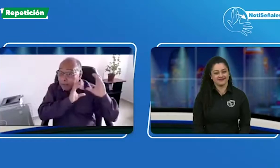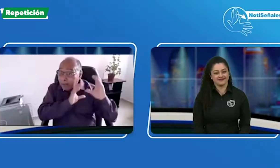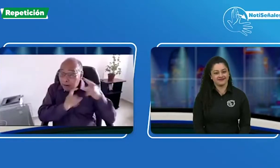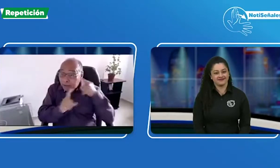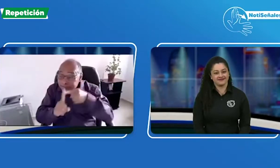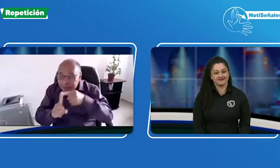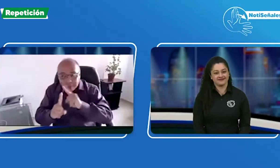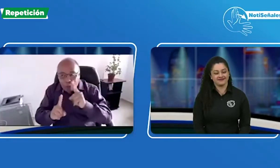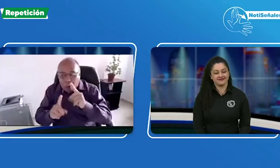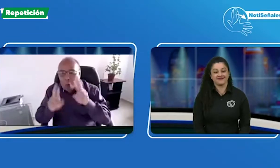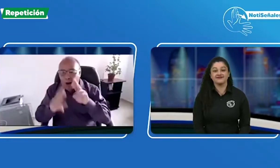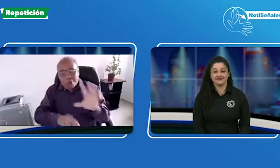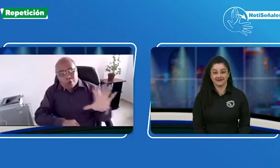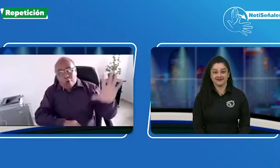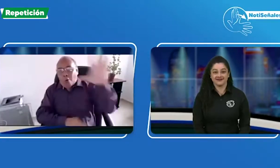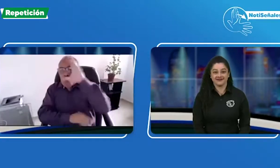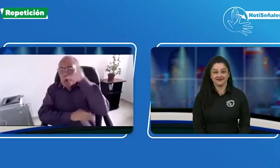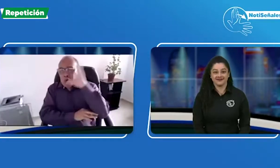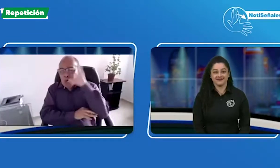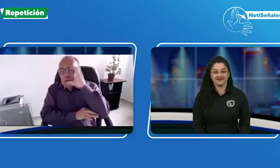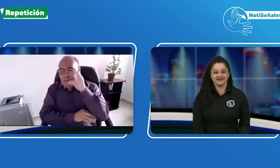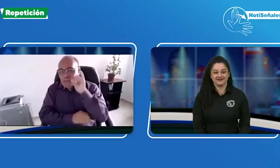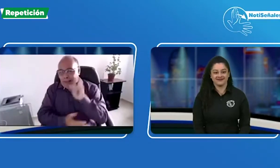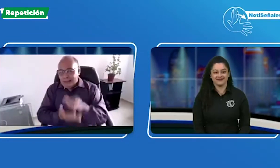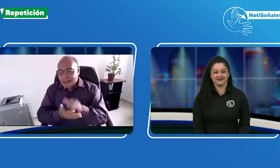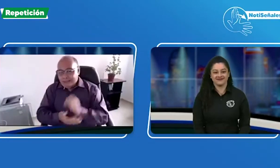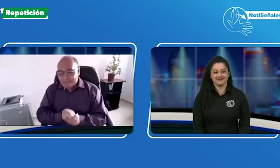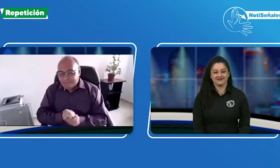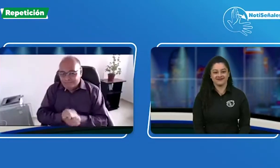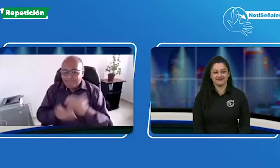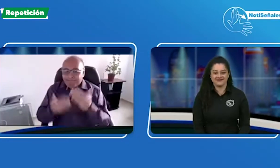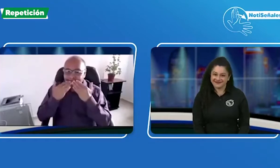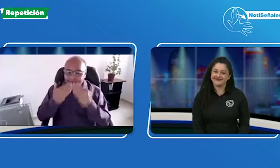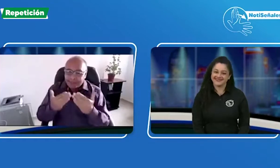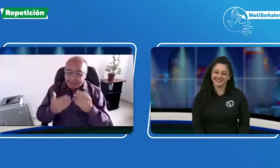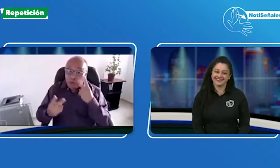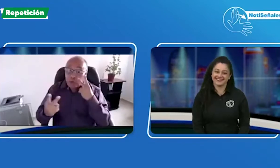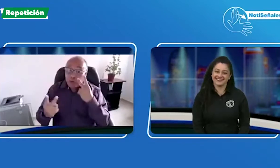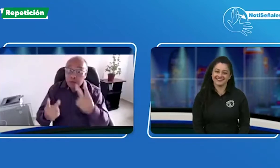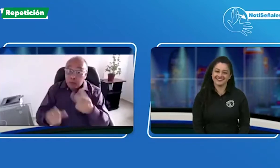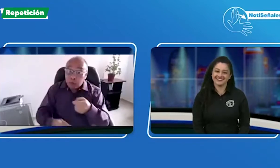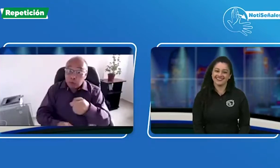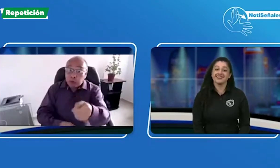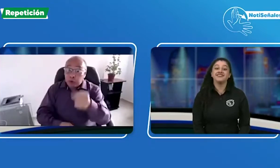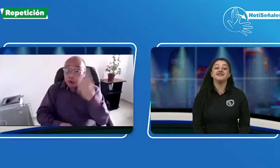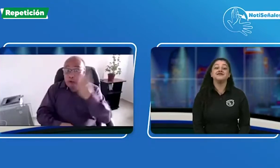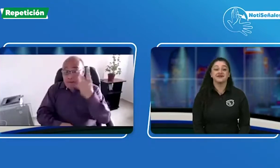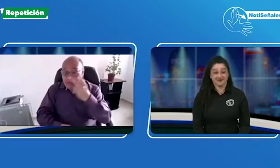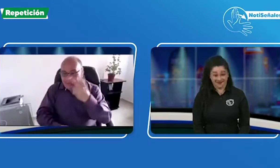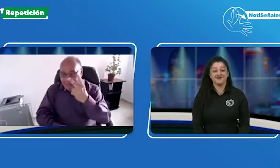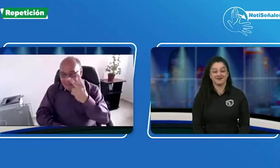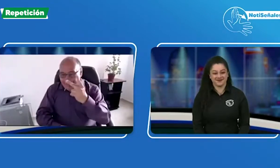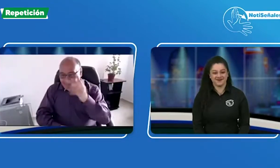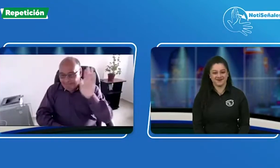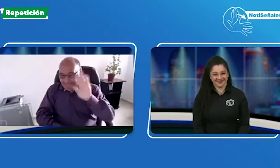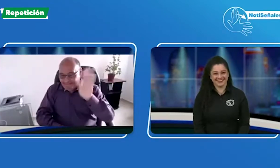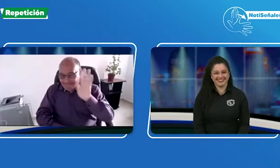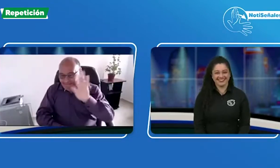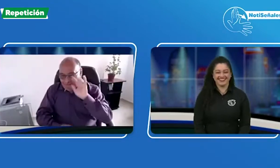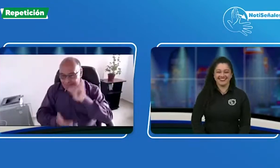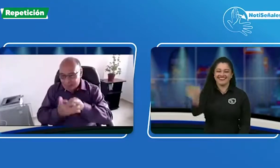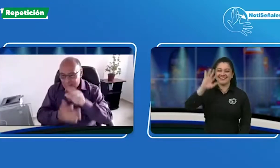Con esto Es solucionar Esta situación Y no solamente En el Cauca Sino a lo largo Y ancho De nuestro país Muchas gracias